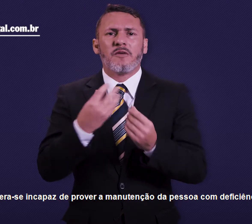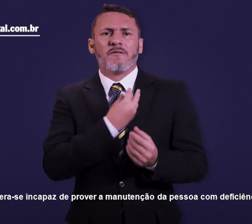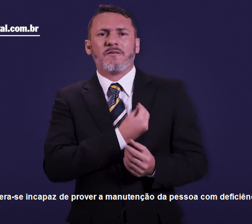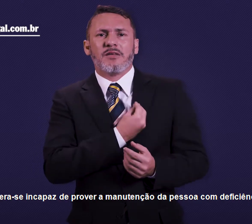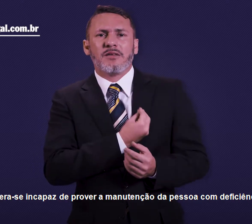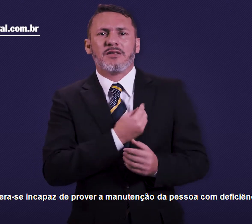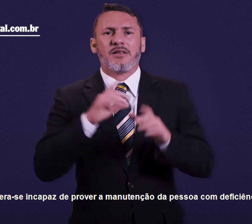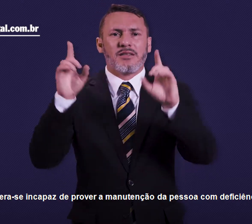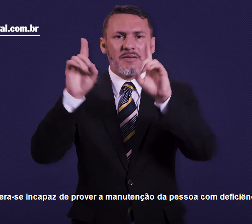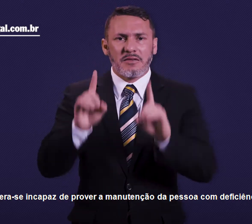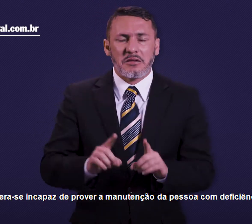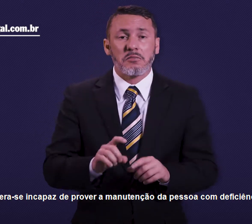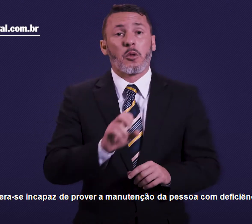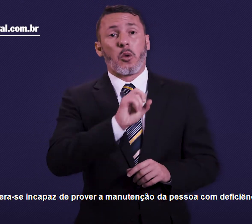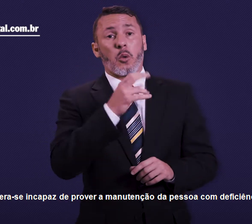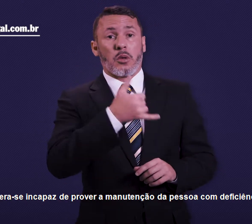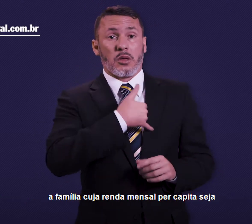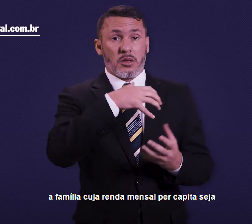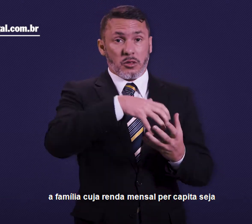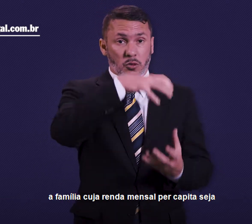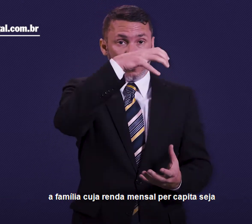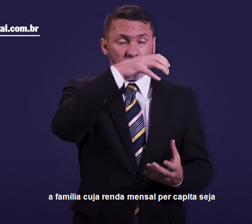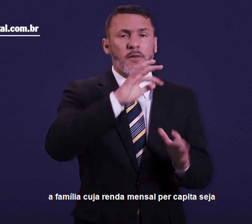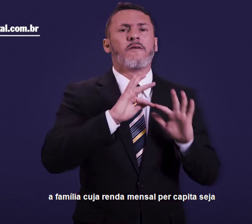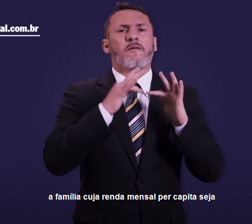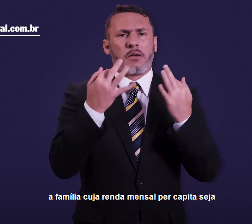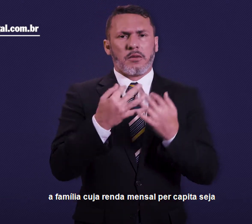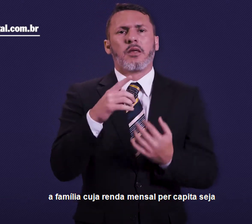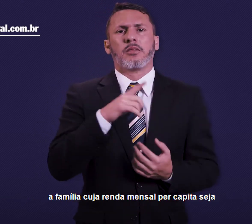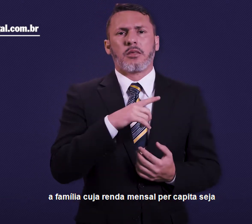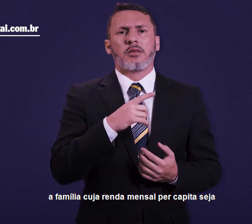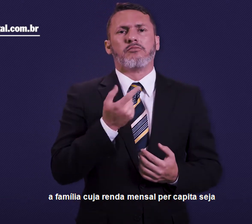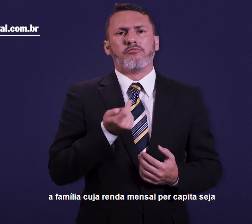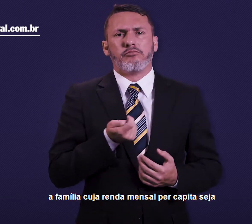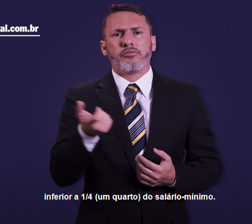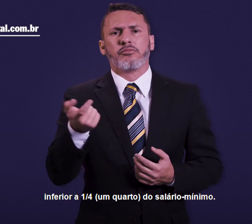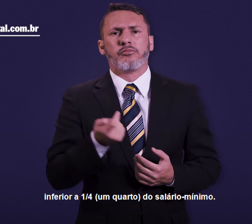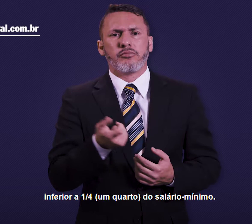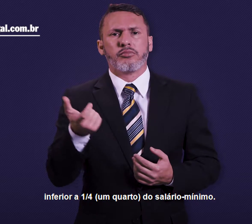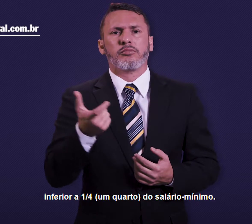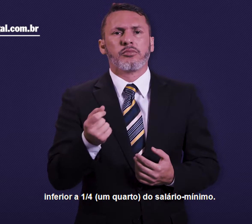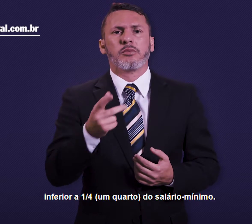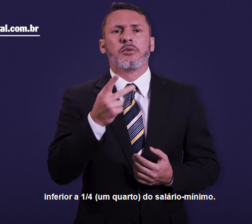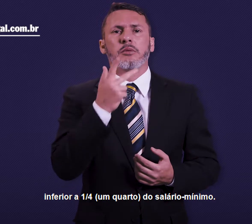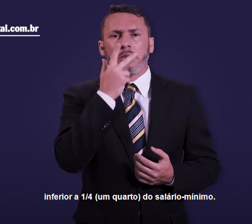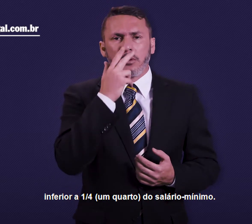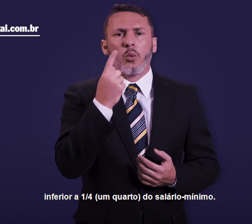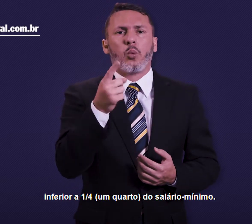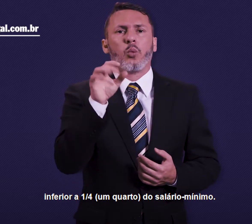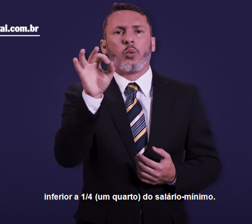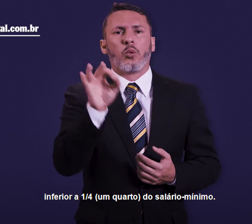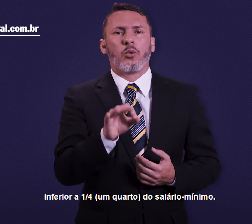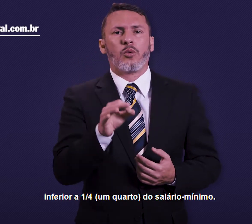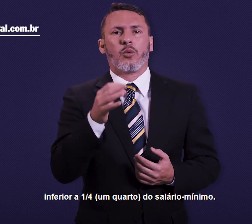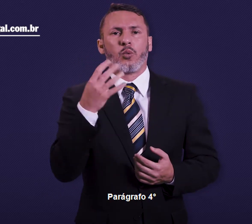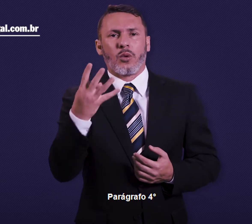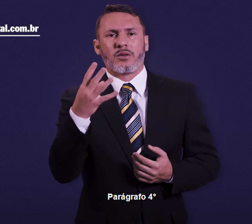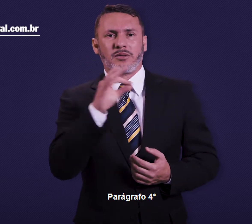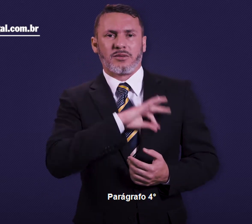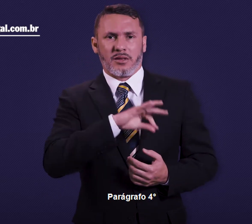com deficiência ou idosa a família cuja renda mensal per capita seja inferior a 1/4 do salário mínimo. Parágrafo